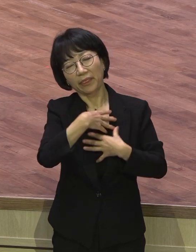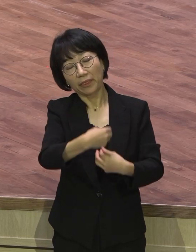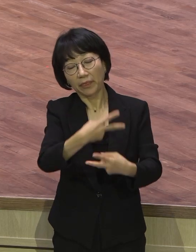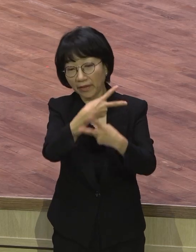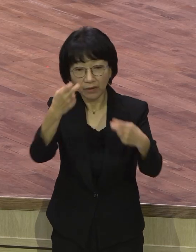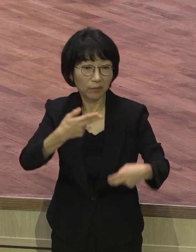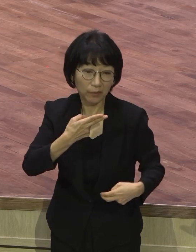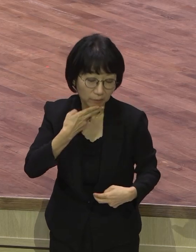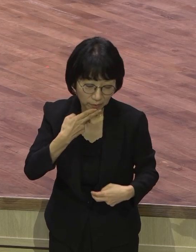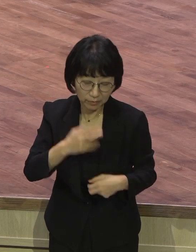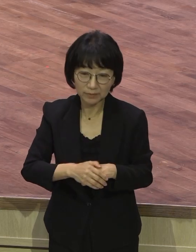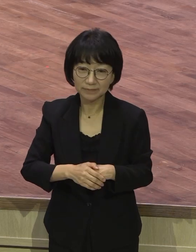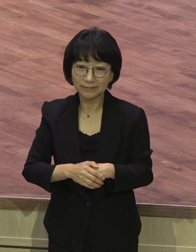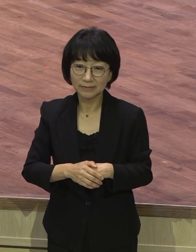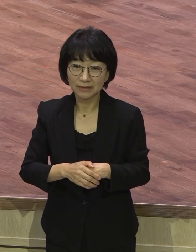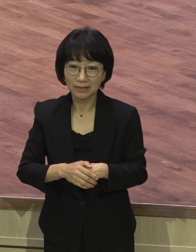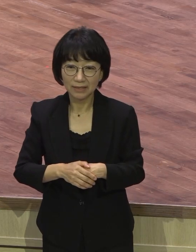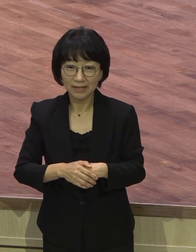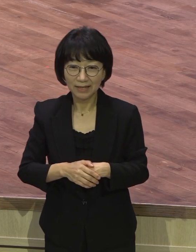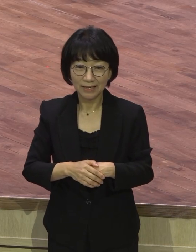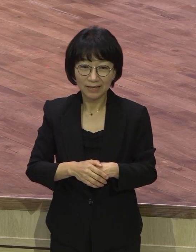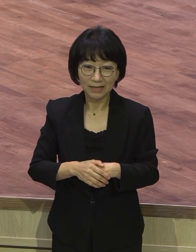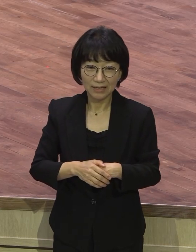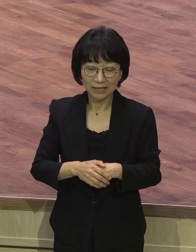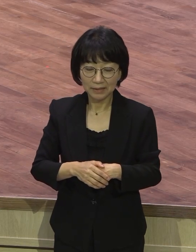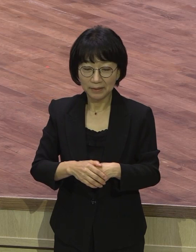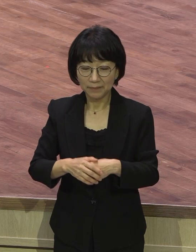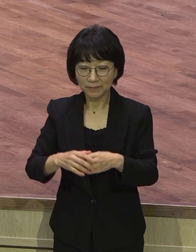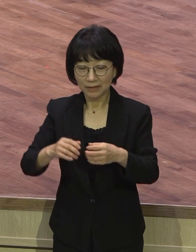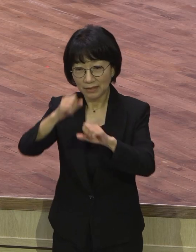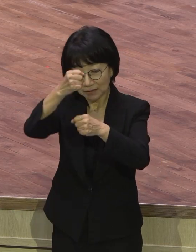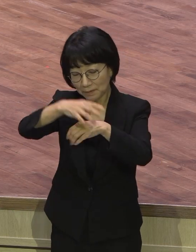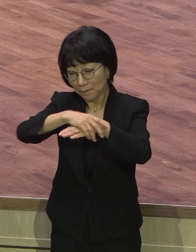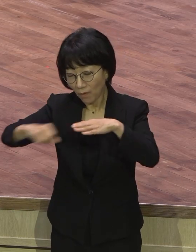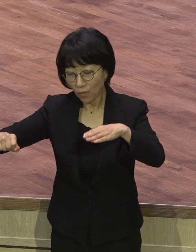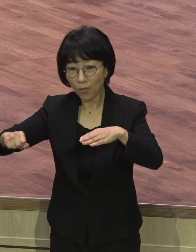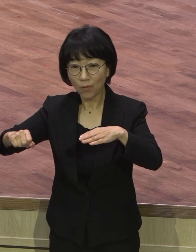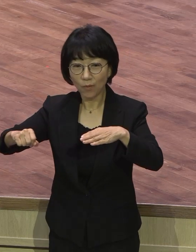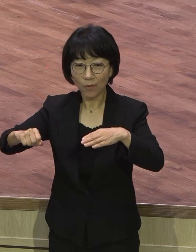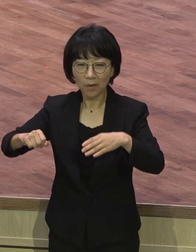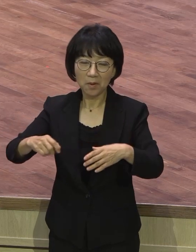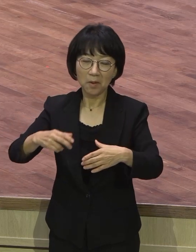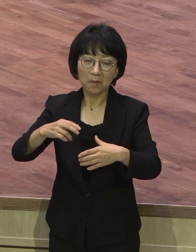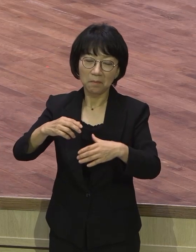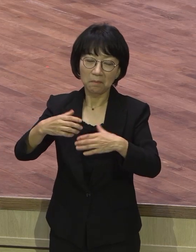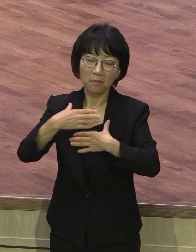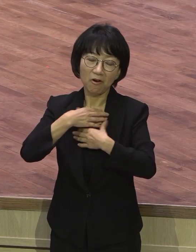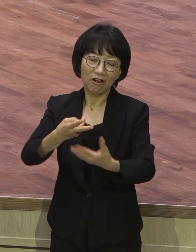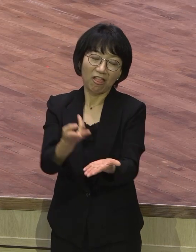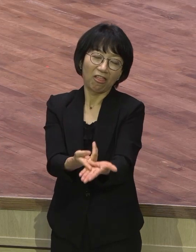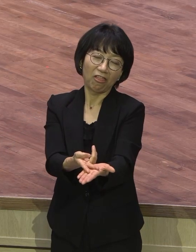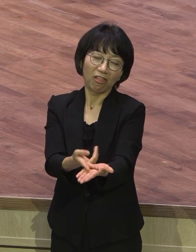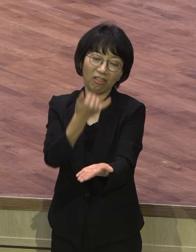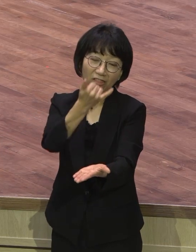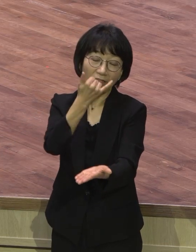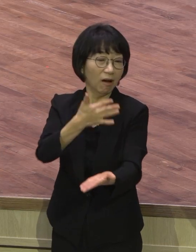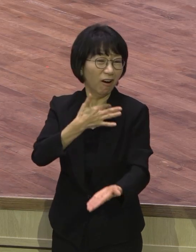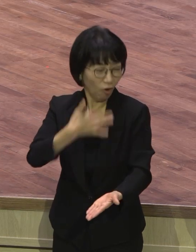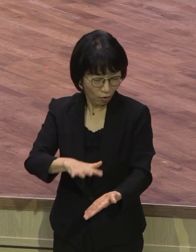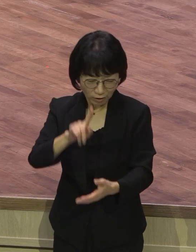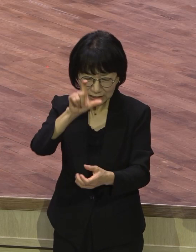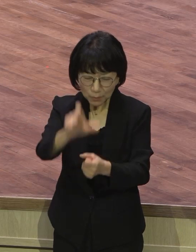벗고 발 씻고 잔 적이 없단 말이에요. 15년을 그냥 그대로 거꾸로 되었어요. 그대로 기도하고